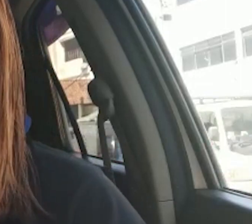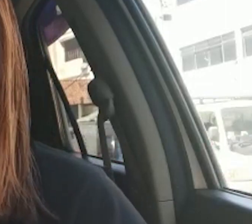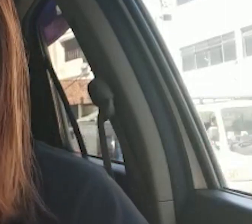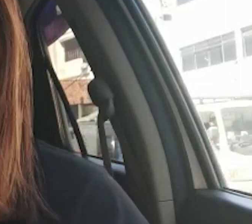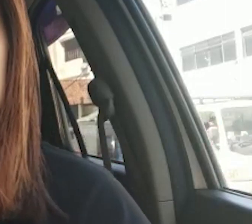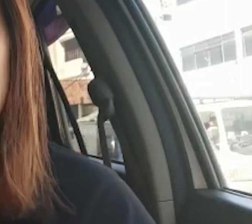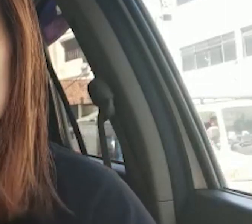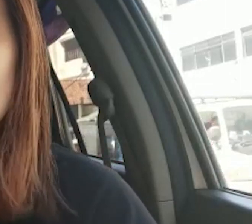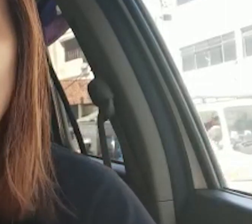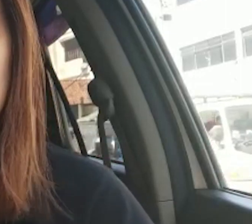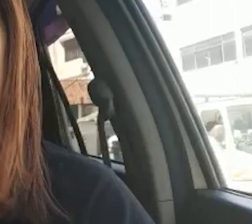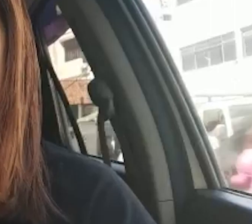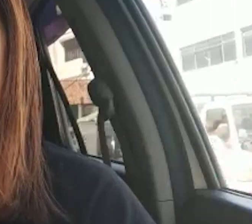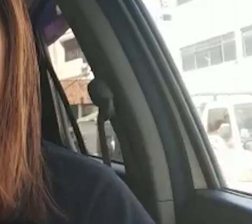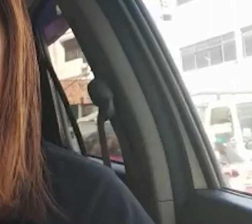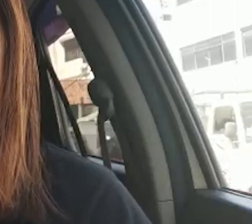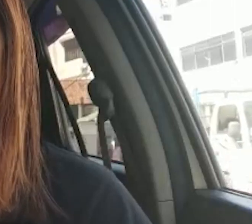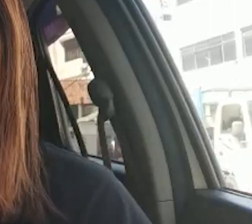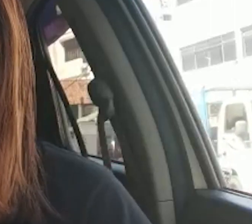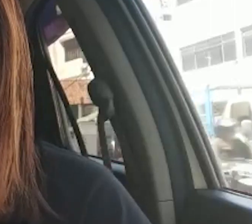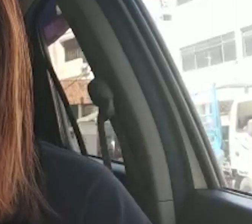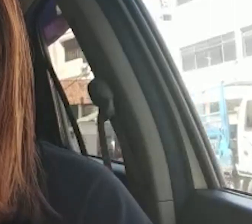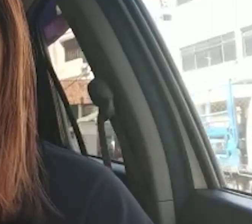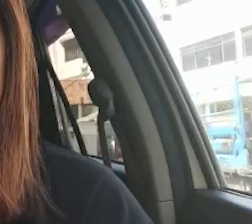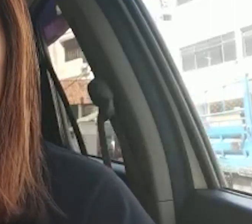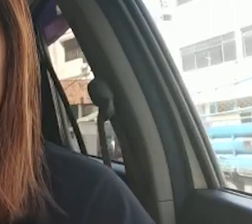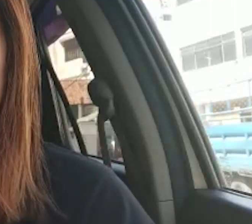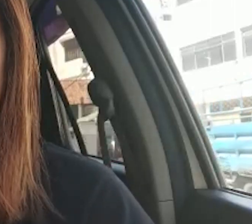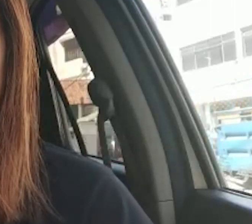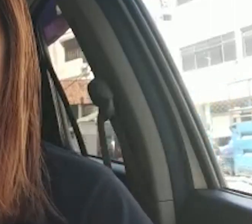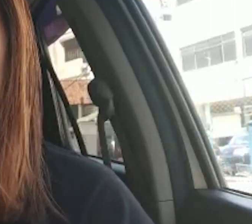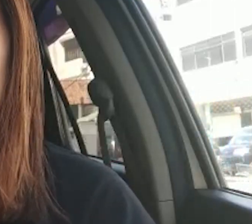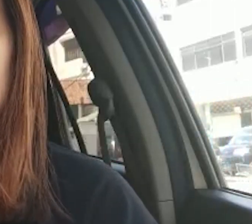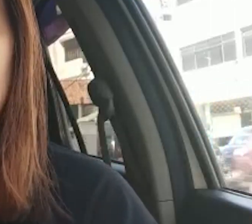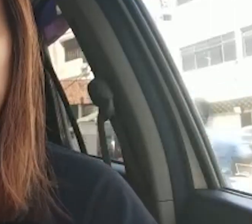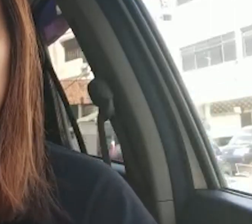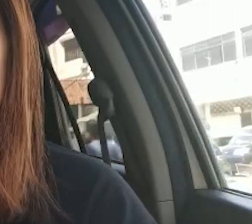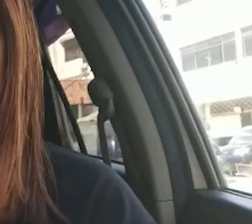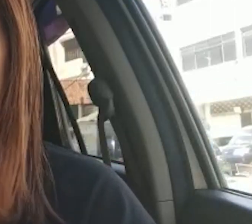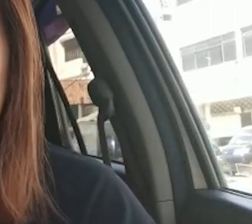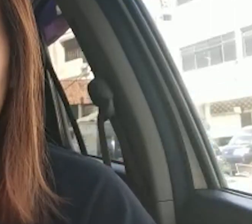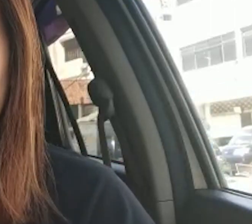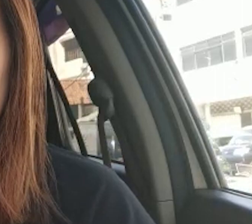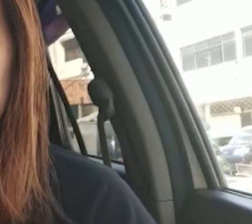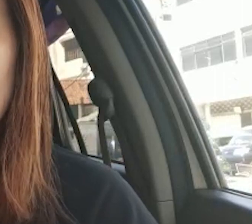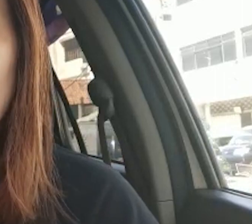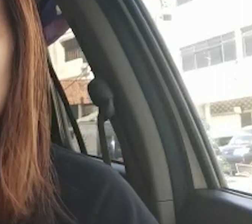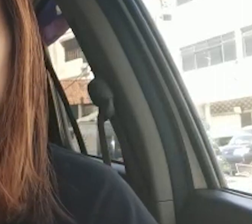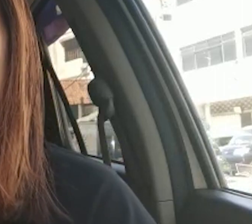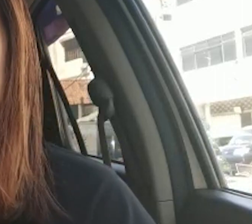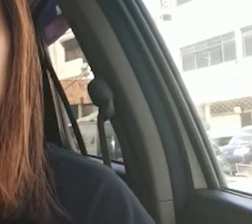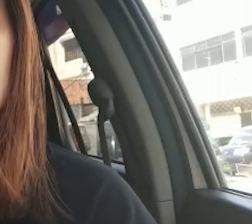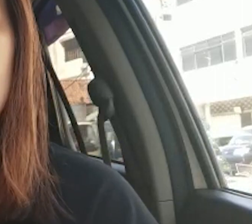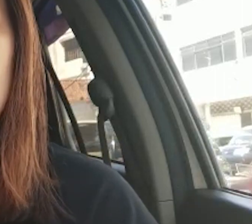sampai malam hari. Jadi selama satu hari matahari tetap ada di tempatnya pada saat Yosua melawan lima raja yang